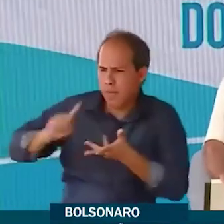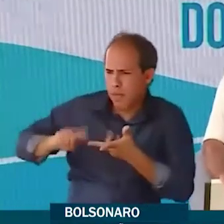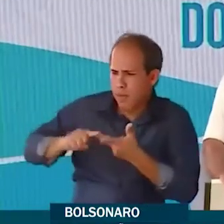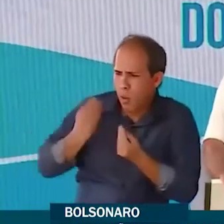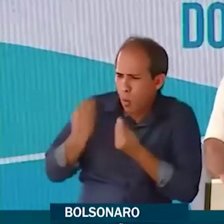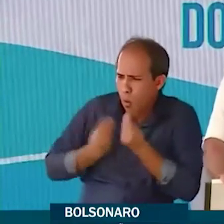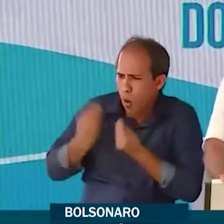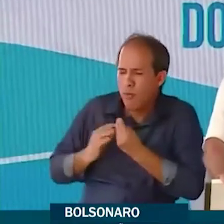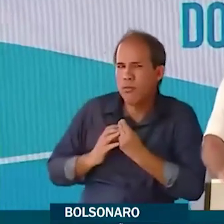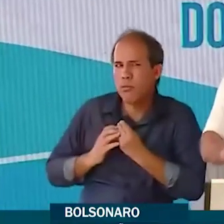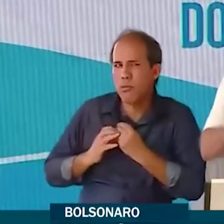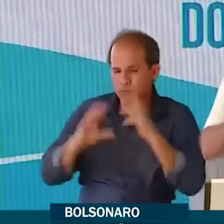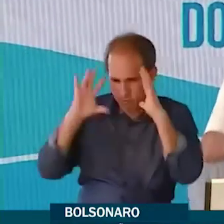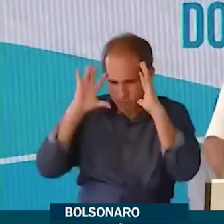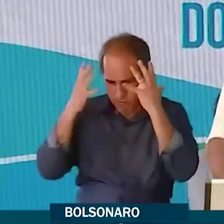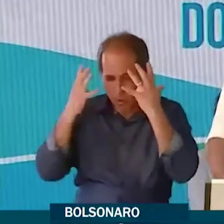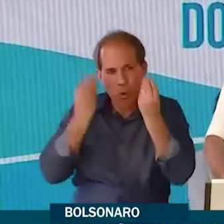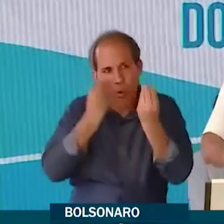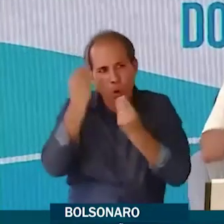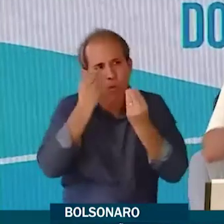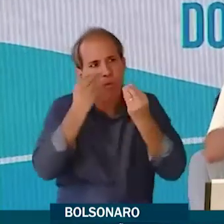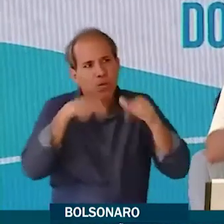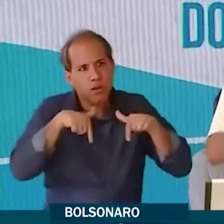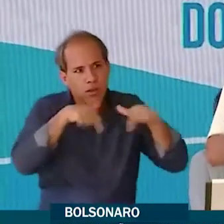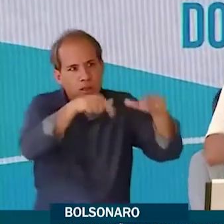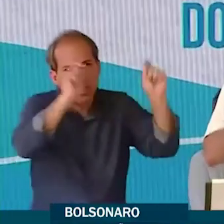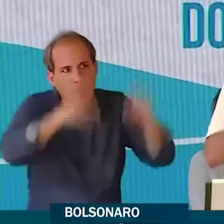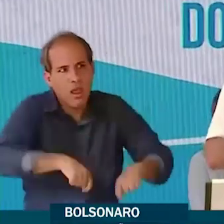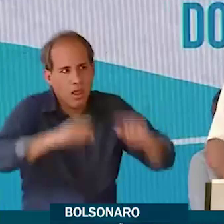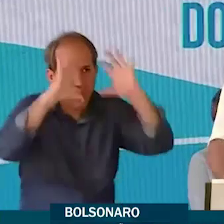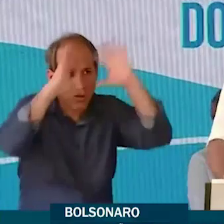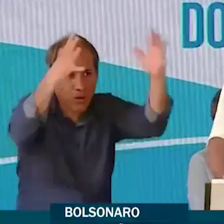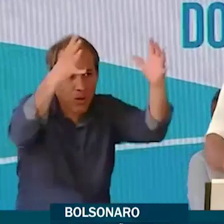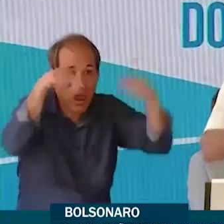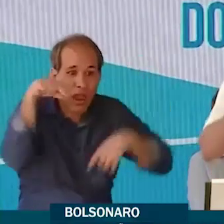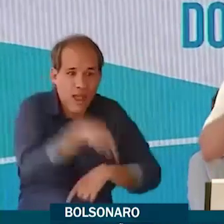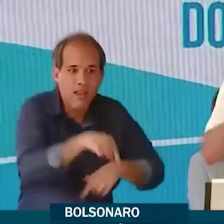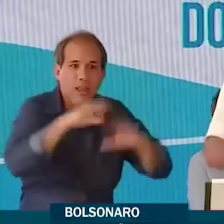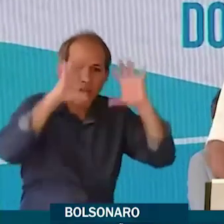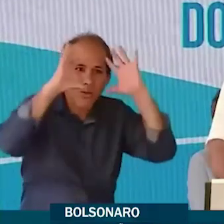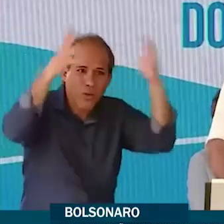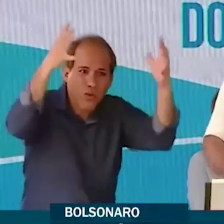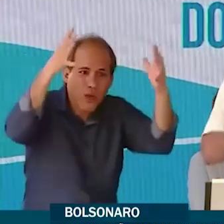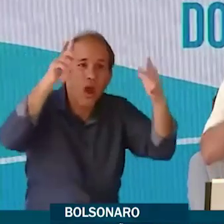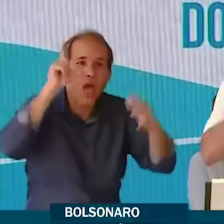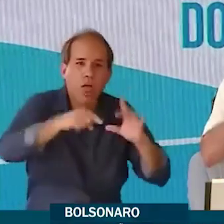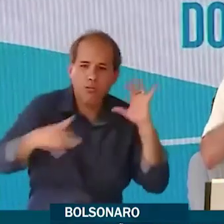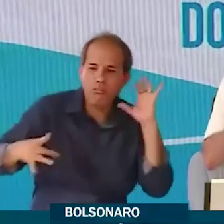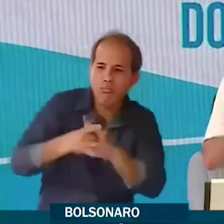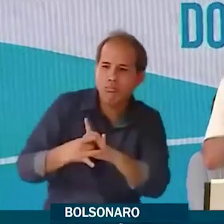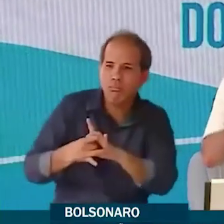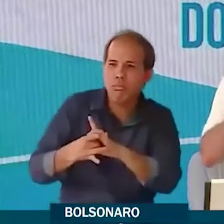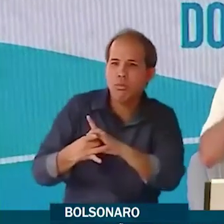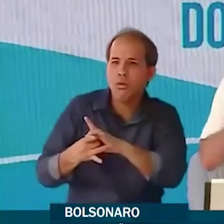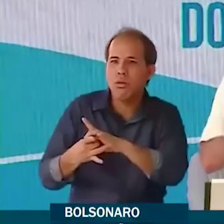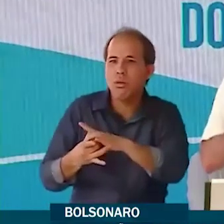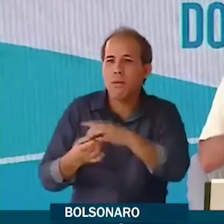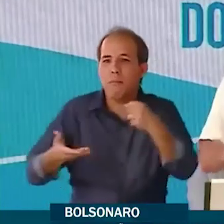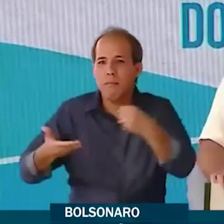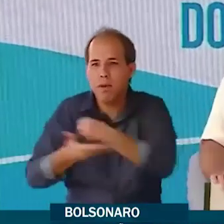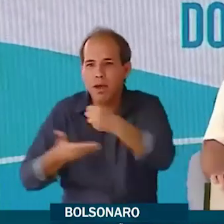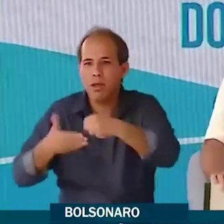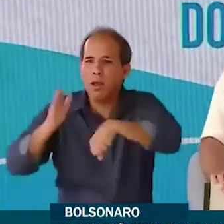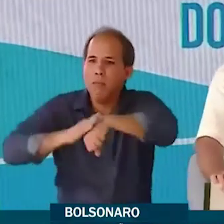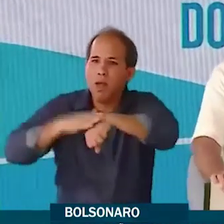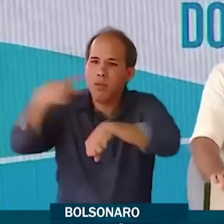para uma possível solução e obviamente essa solução calcada na autonomia